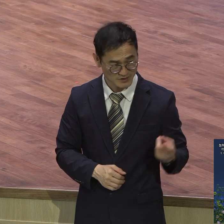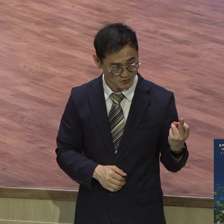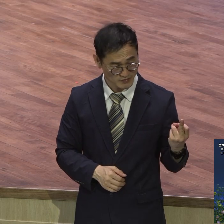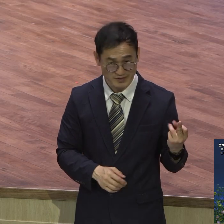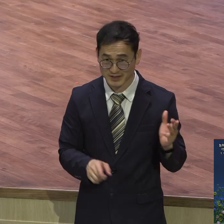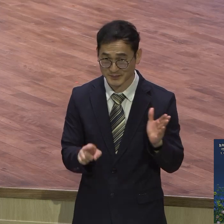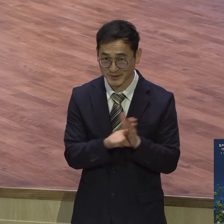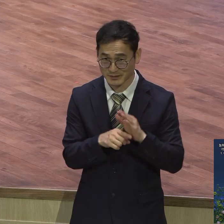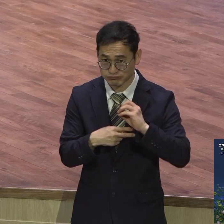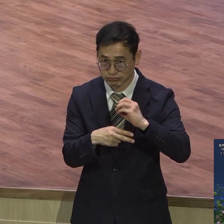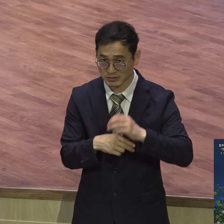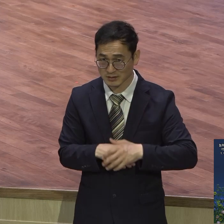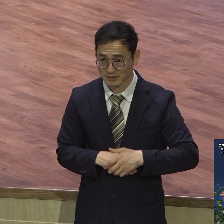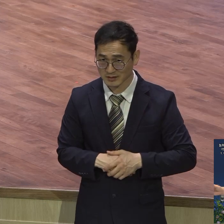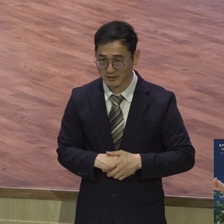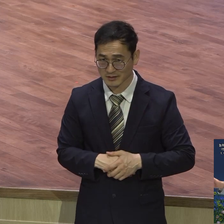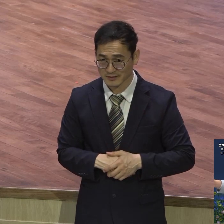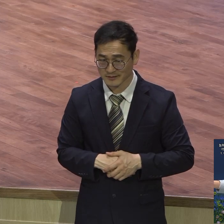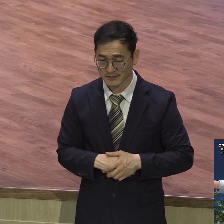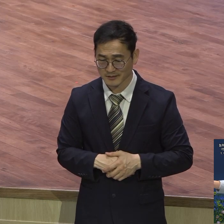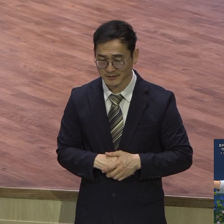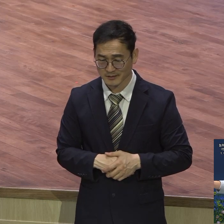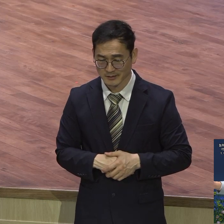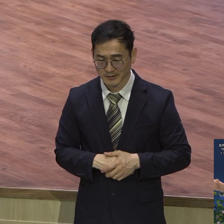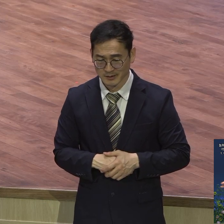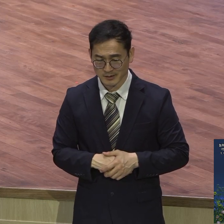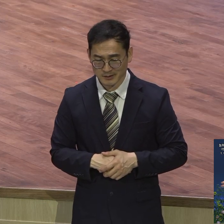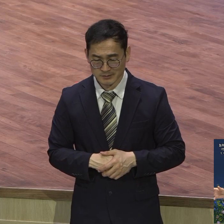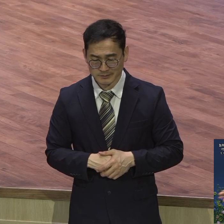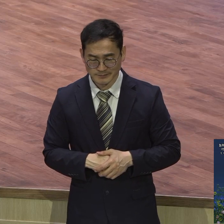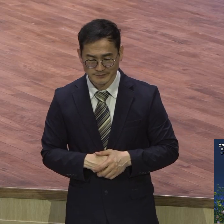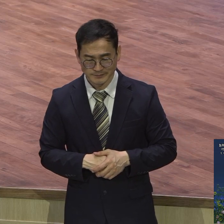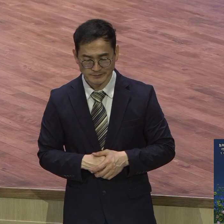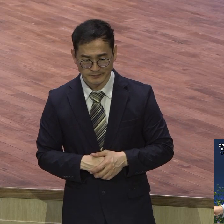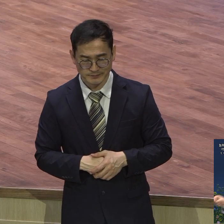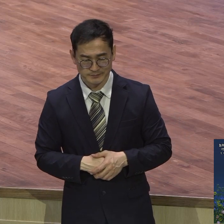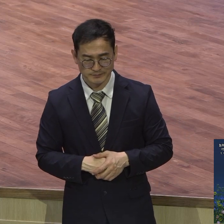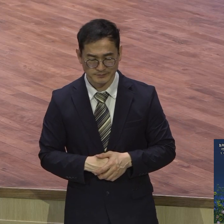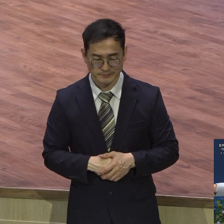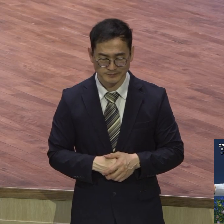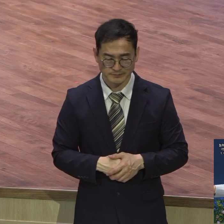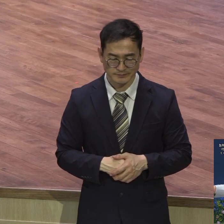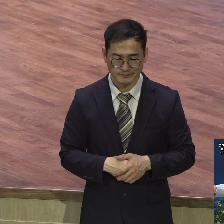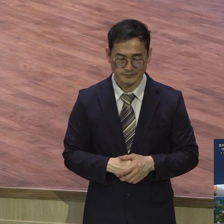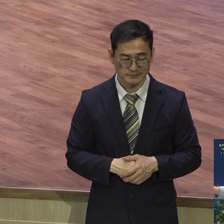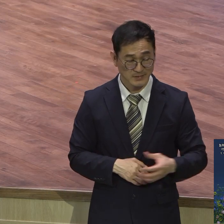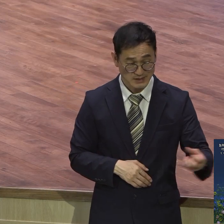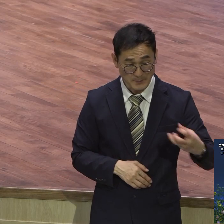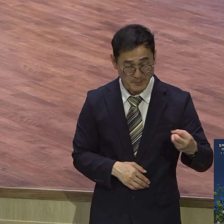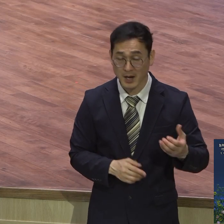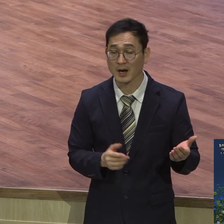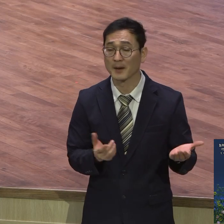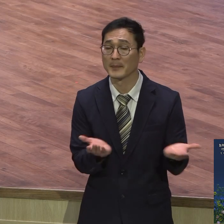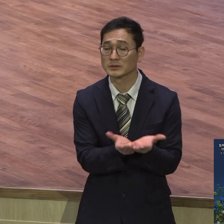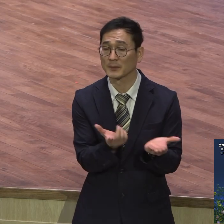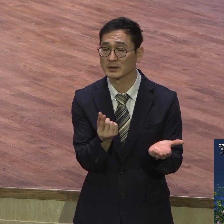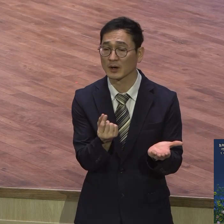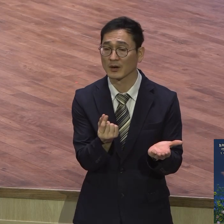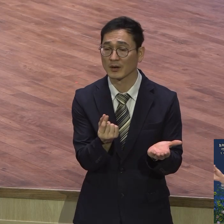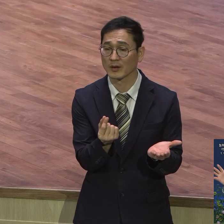사실이에요. 지금. 현실적으로 맞는 말이에요. 하나 틀린 게 아니에요. 그런데 믿음 빼놓음이 다 맞는 말이에요. 그건 믿음